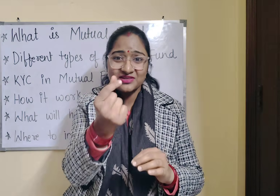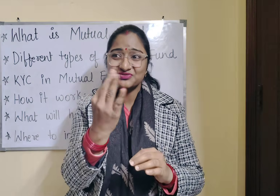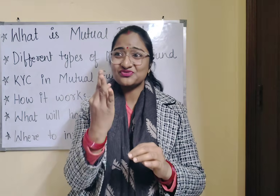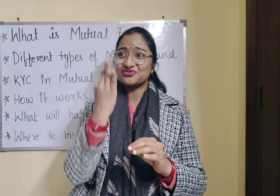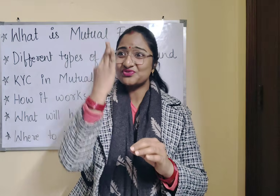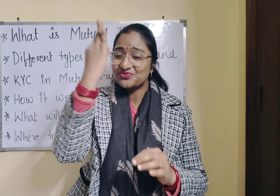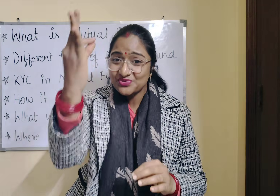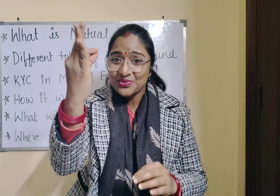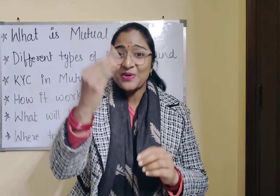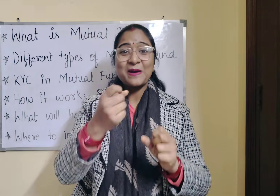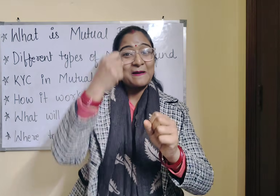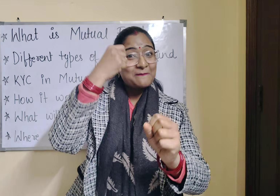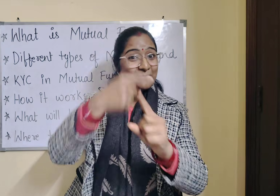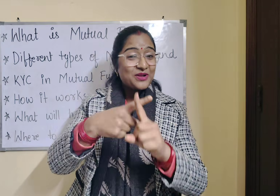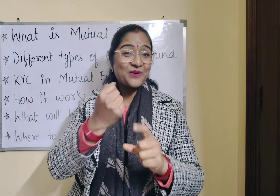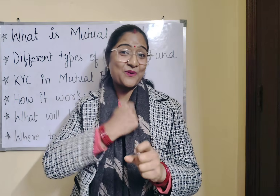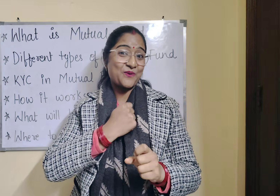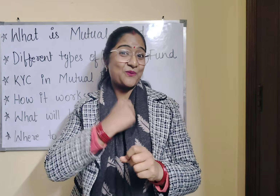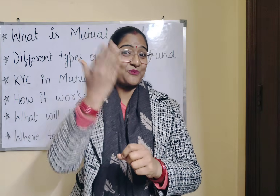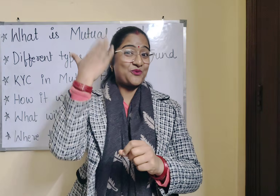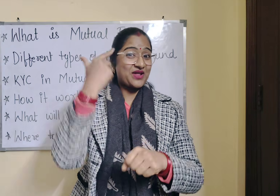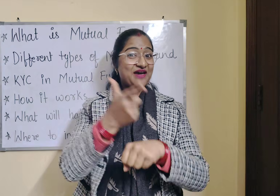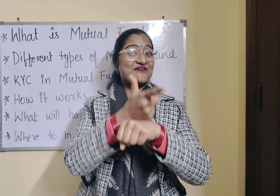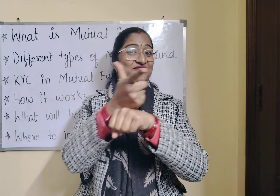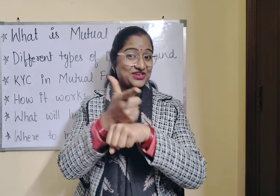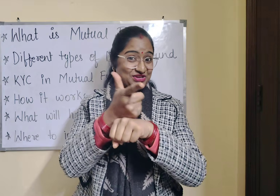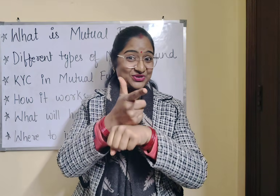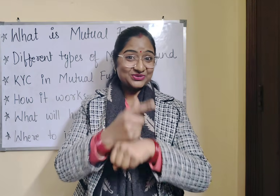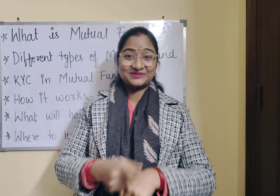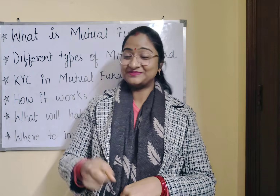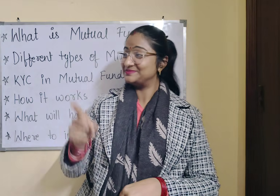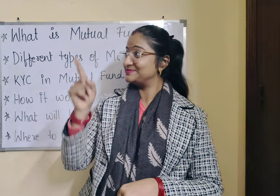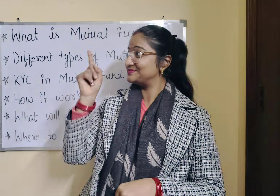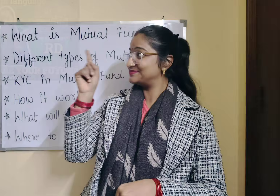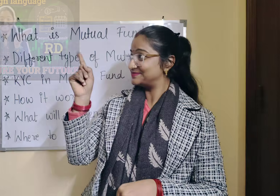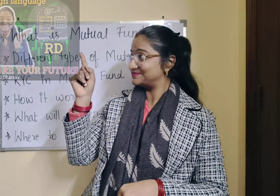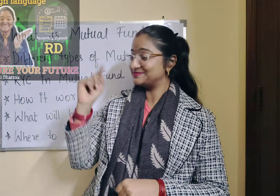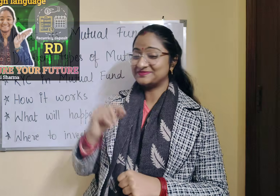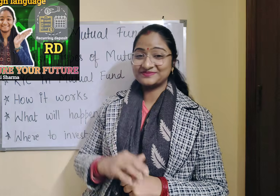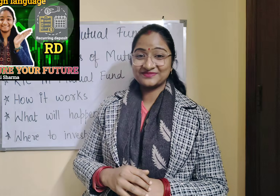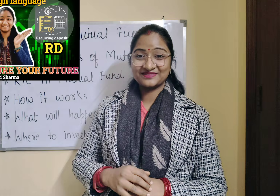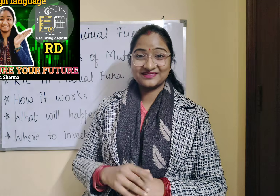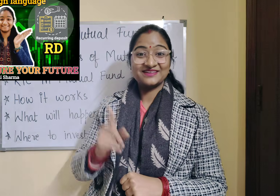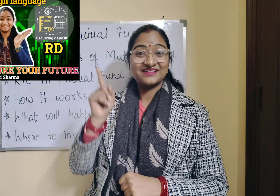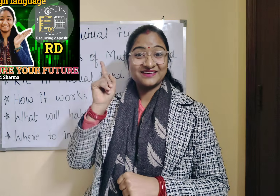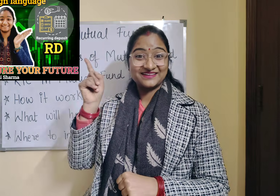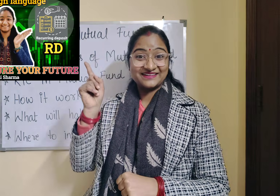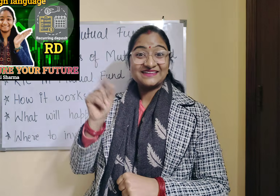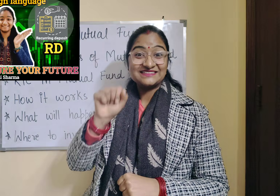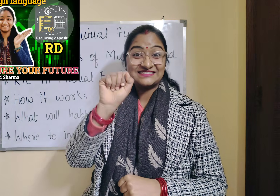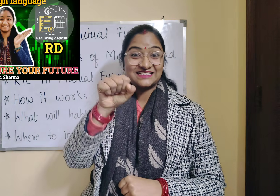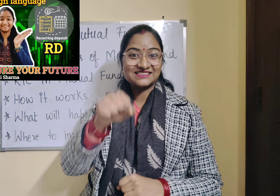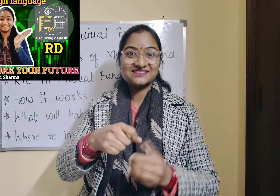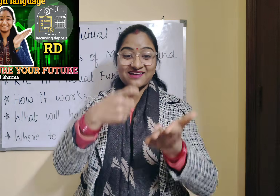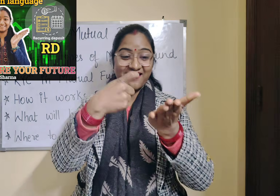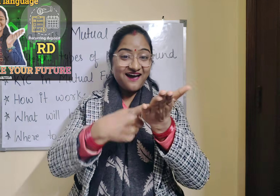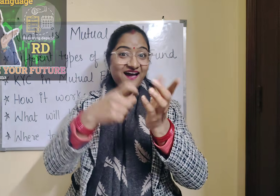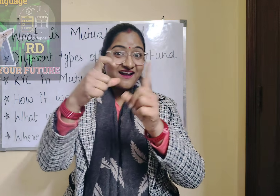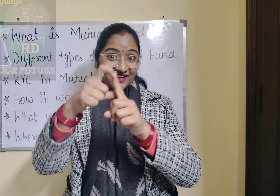साइन लैंग्वेज आपको समझ में आती है। जो भी मैंने वीडियो शेयर करी हैं जो आपके फ्यूचर प्लान के लिए है, जैसे एक ये वीडियो जो आप यहाँ